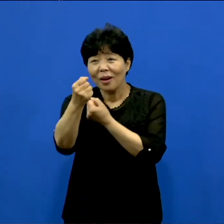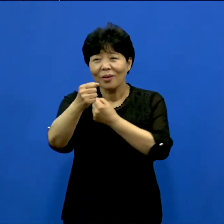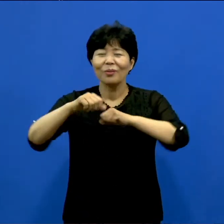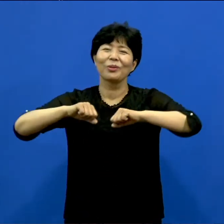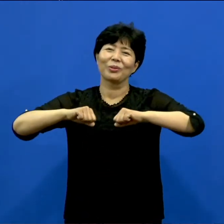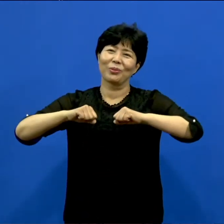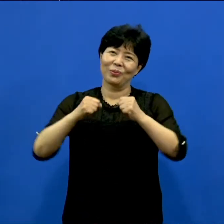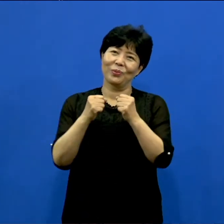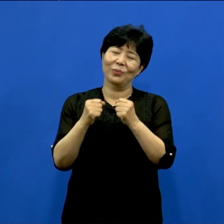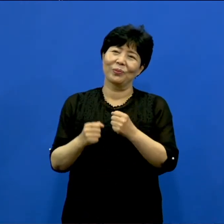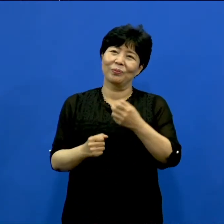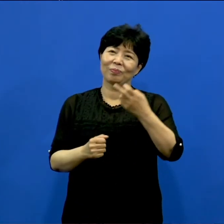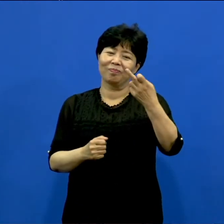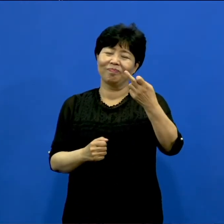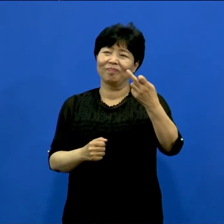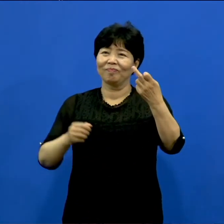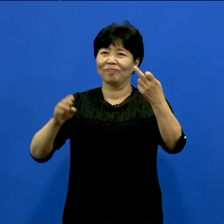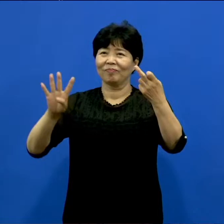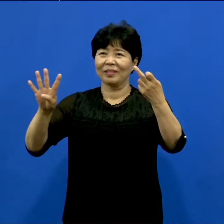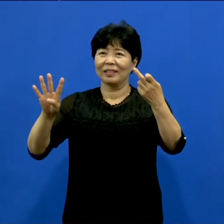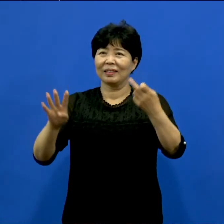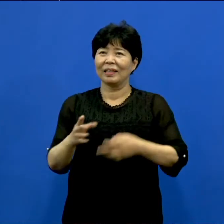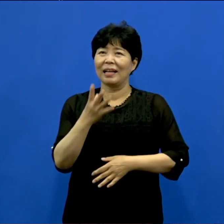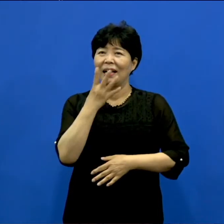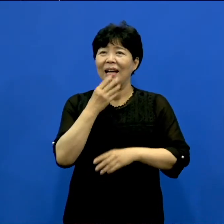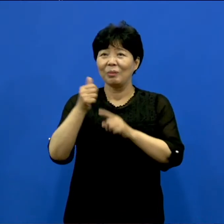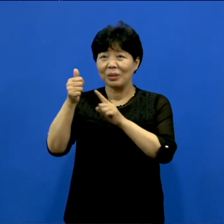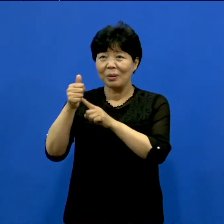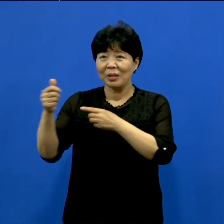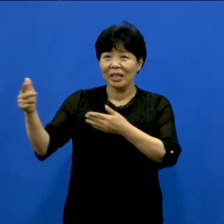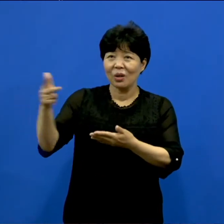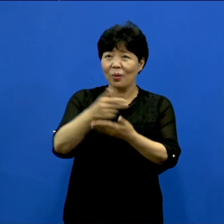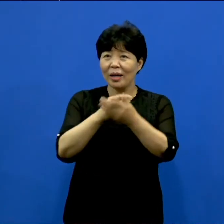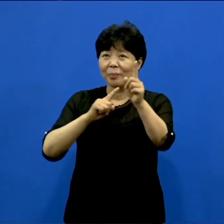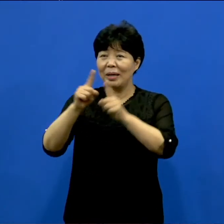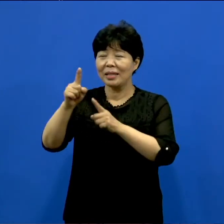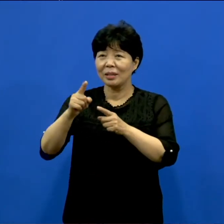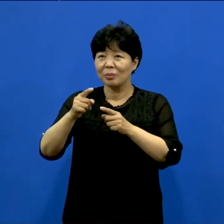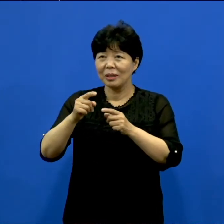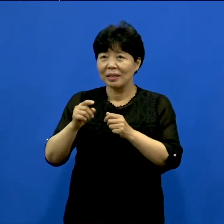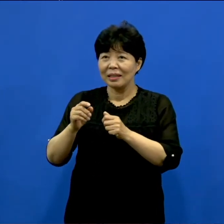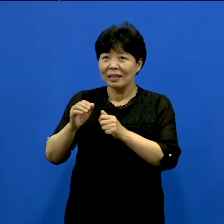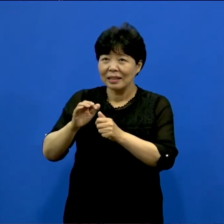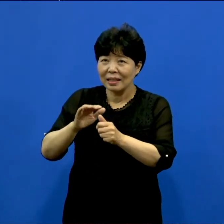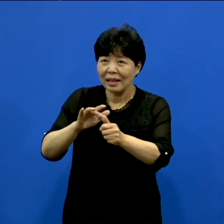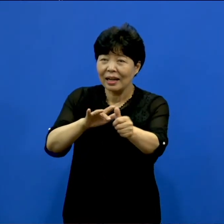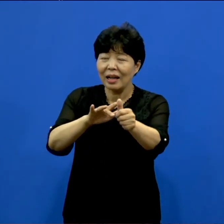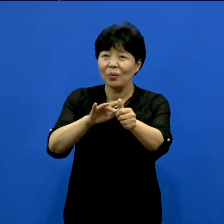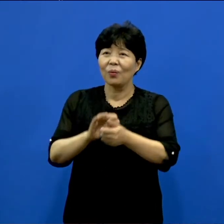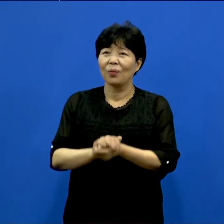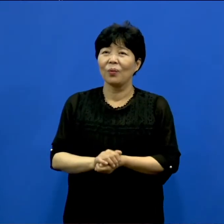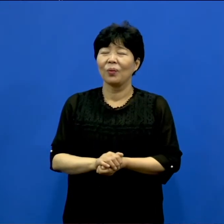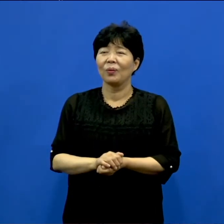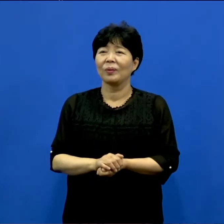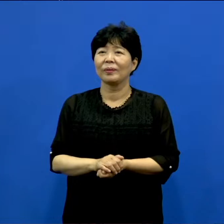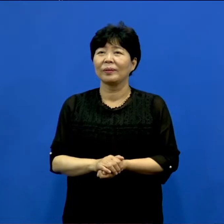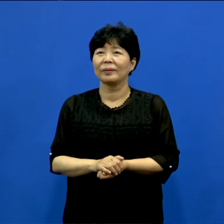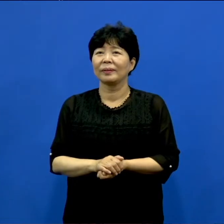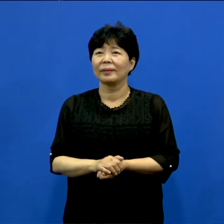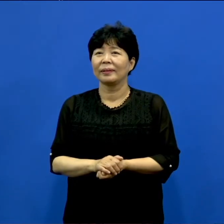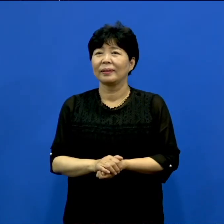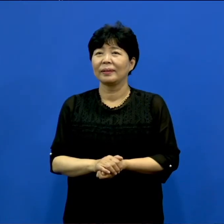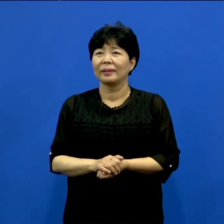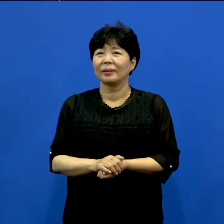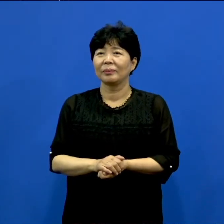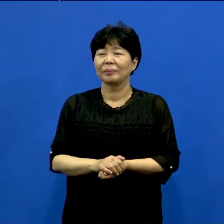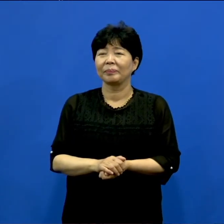12장 4절에 이에 아브라함이 여호와의 말씀을 따라갔고 2절 3절은 약속이거든요. 그렇게 하면 내가 이렇게